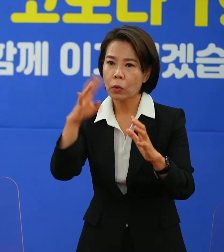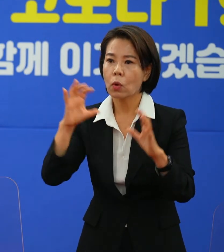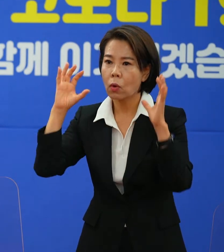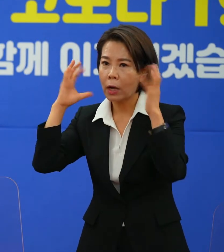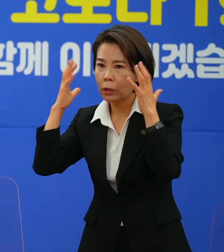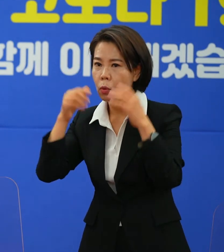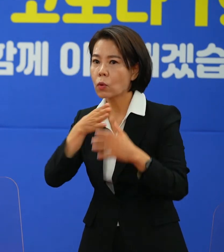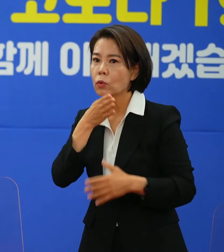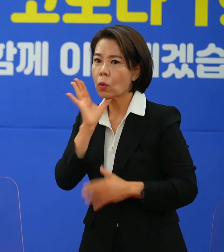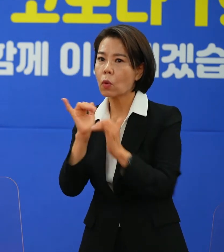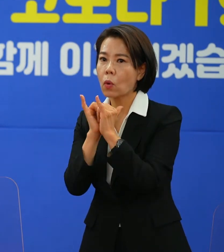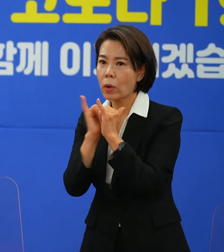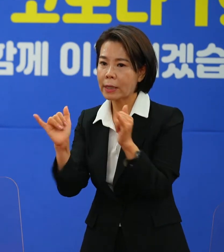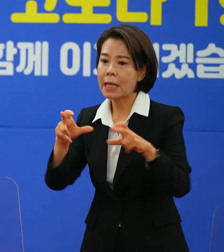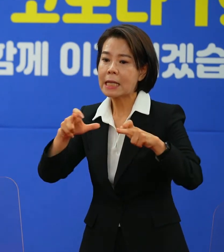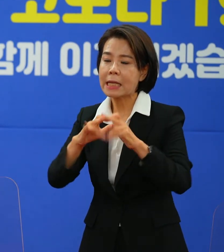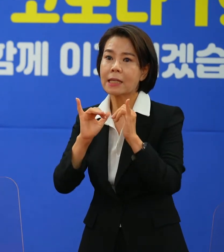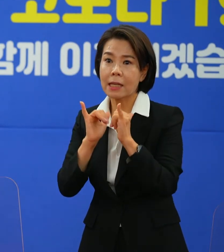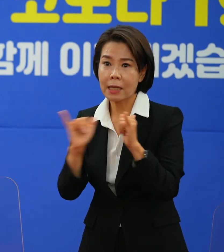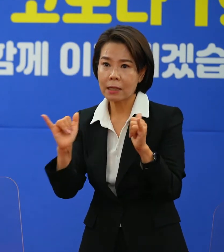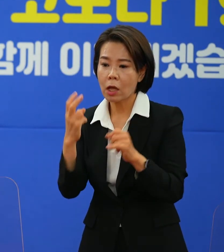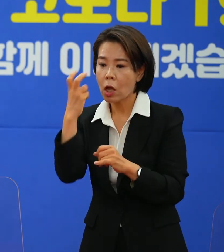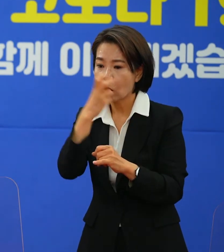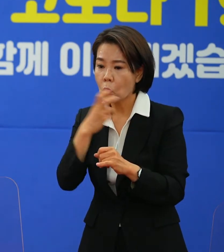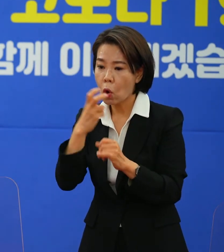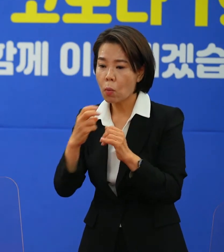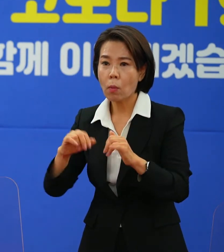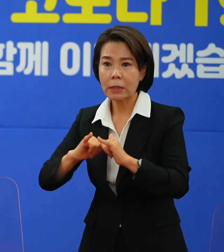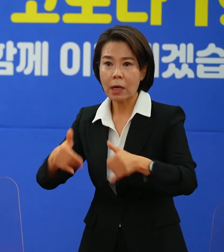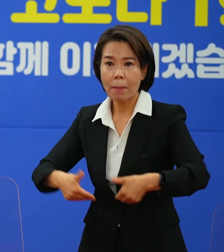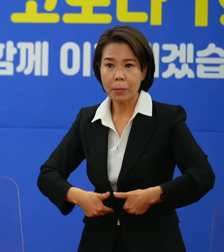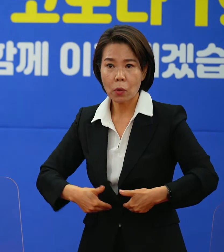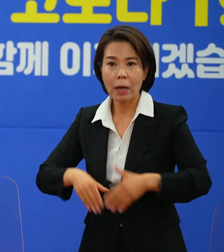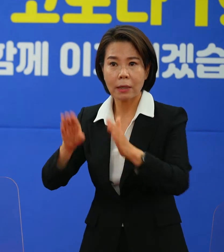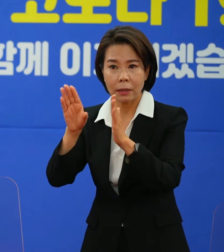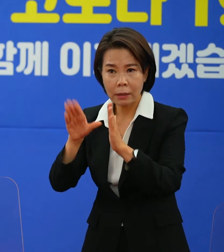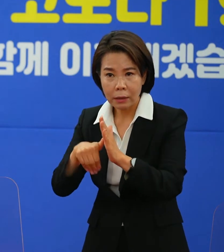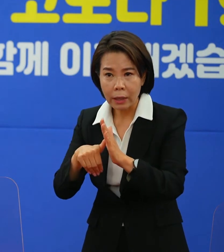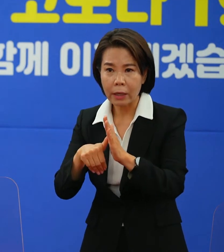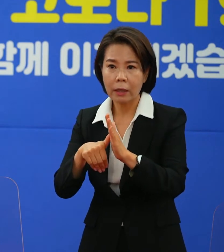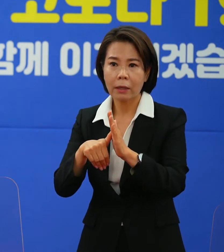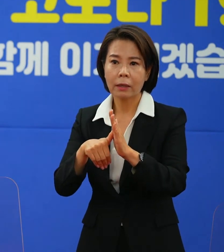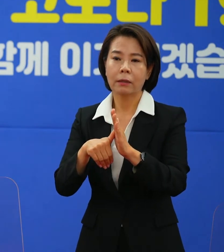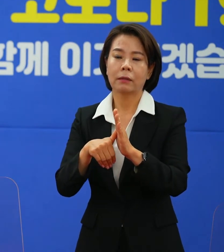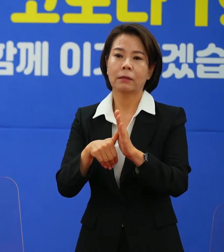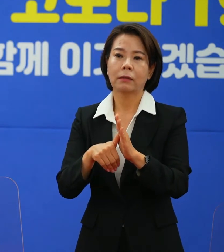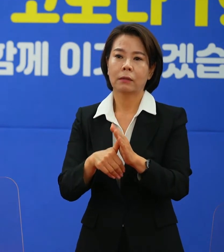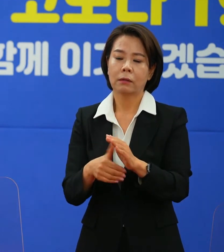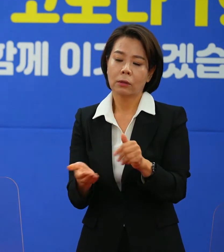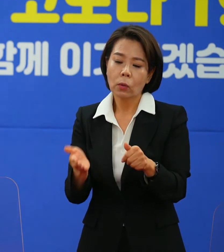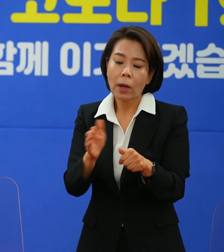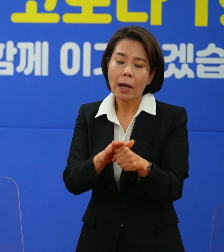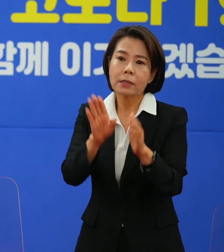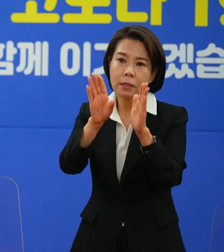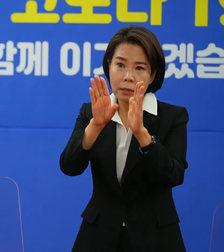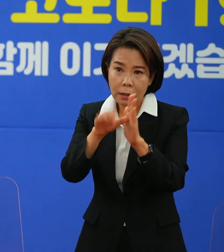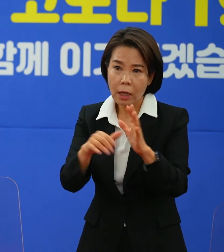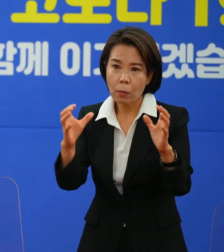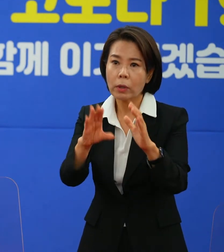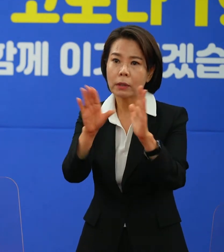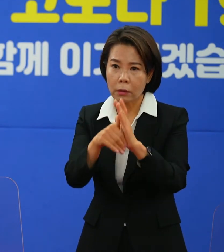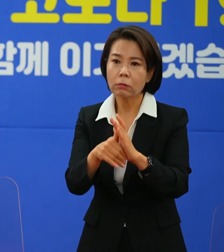아동, 노인, 장애인 등의 돌봄 인력이 필요한 경우와 임종으로 모이는 경우에만 예외를